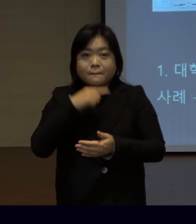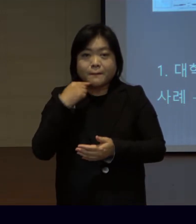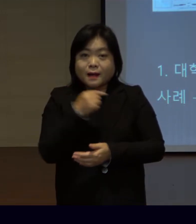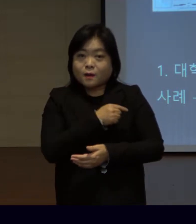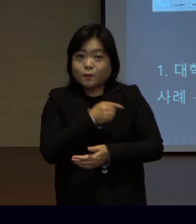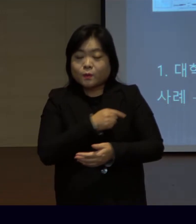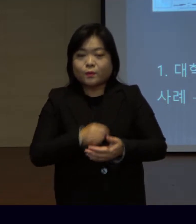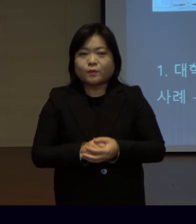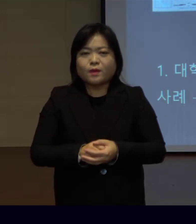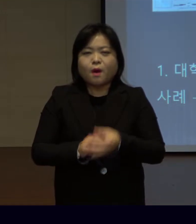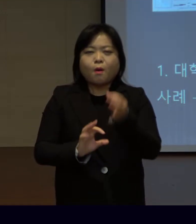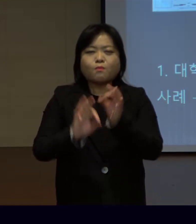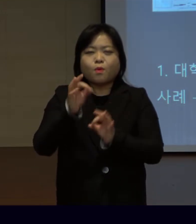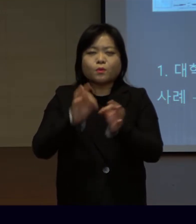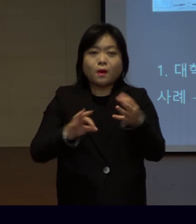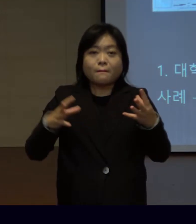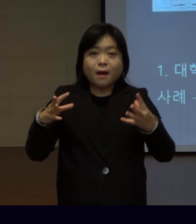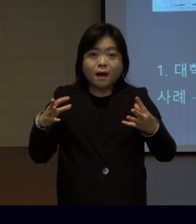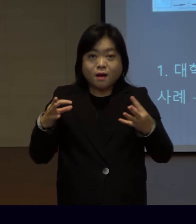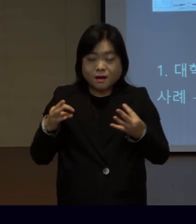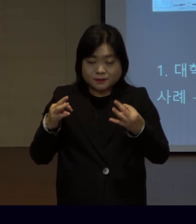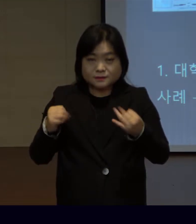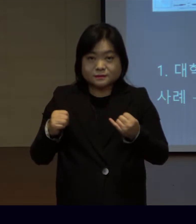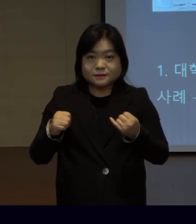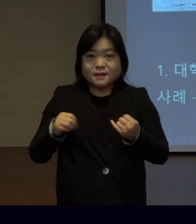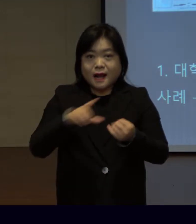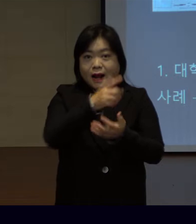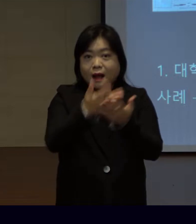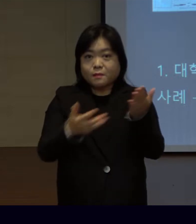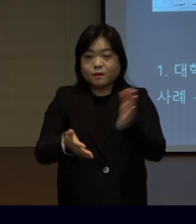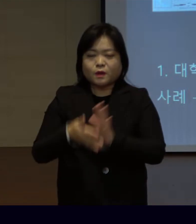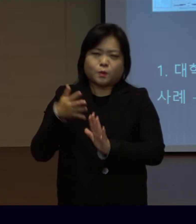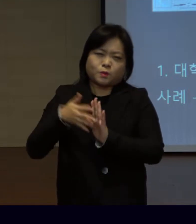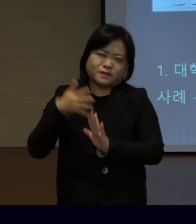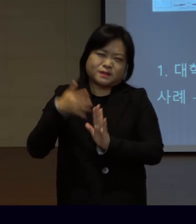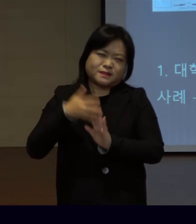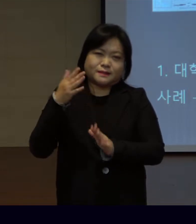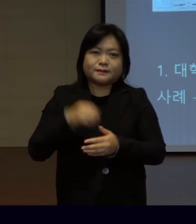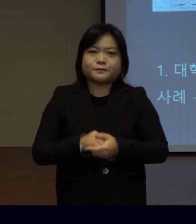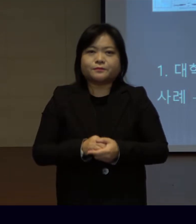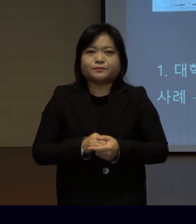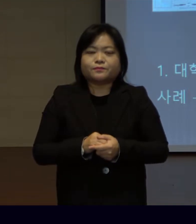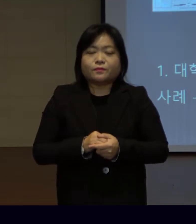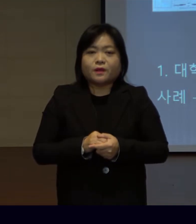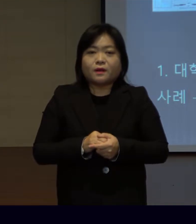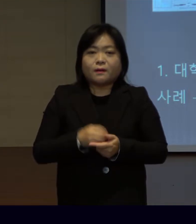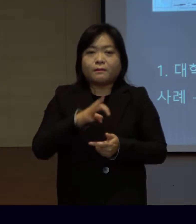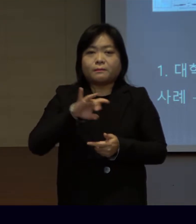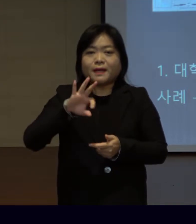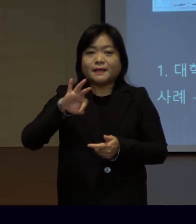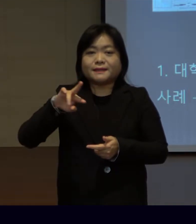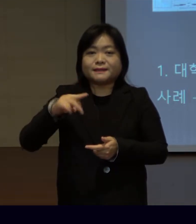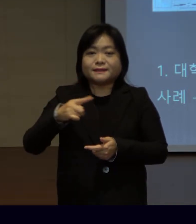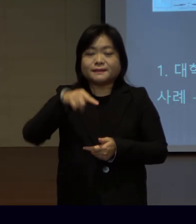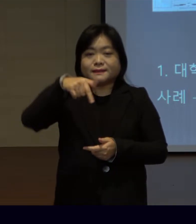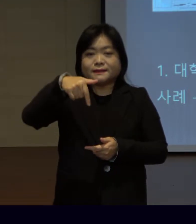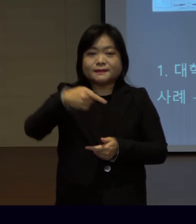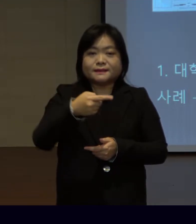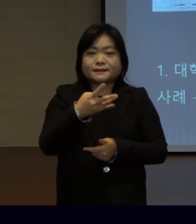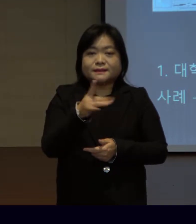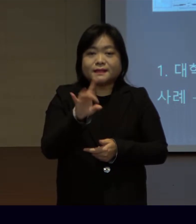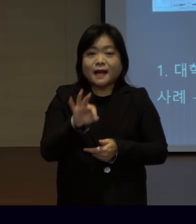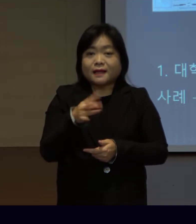부분입니다. 포도주가 많이 나고 이렇게 이런 강변의 도시예요. 펠릭스 그랑데라는 사람은